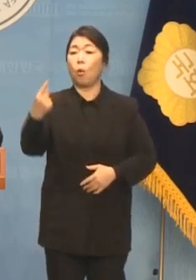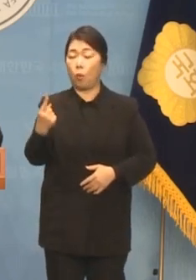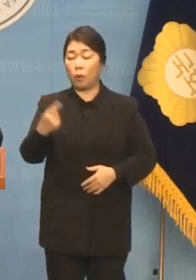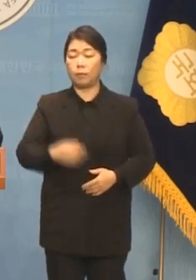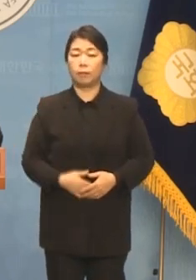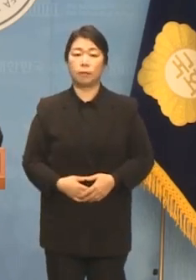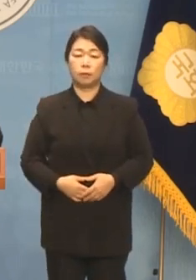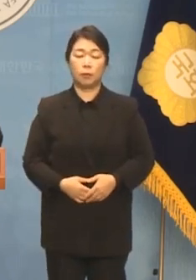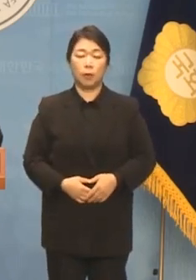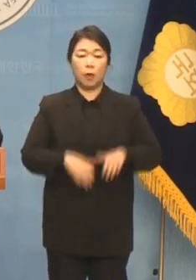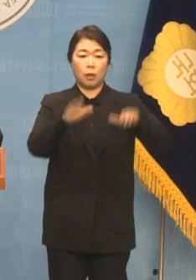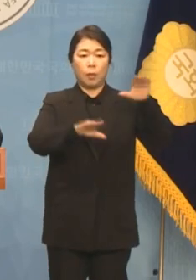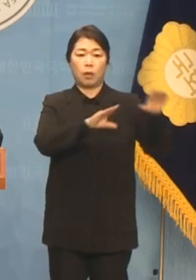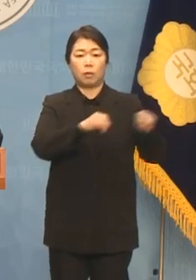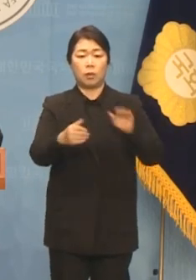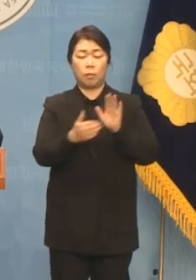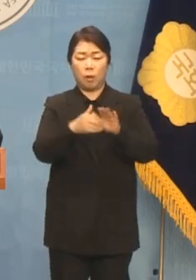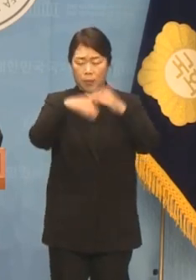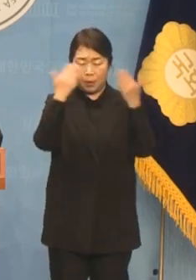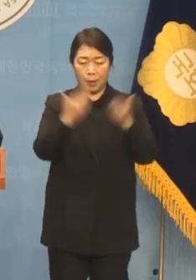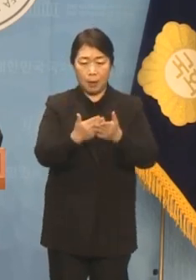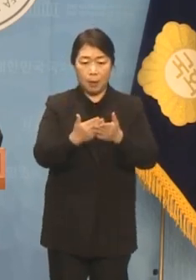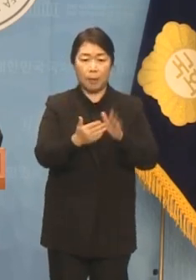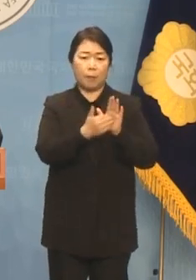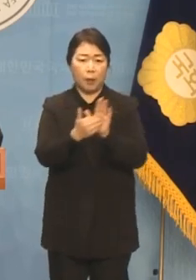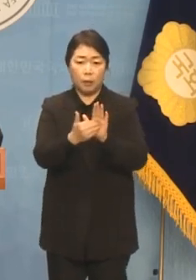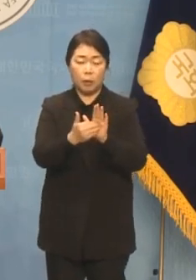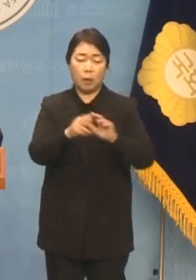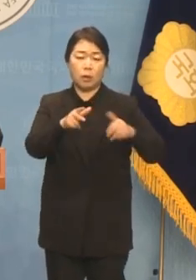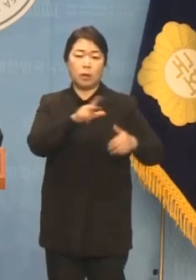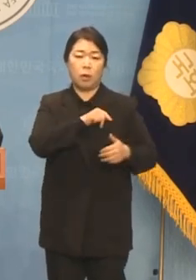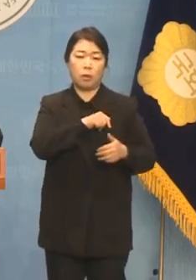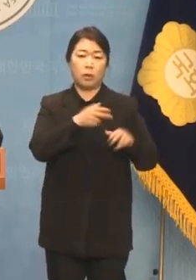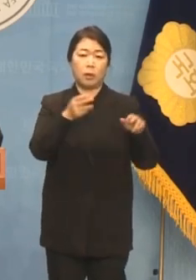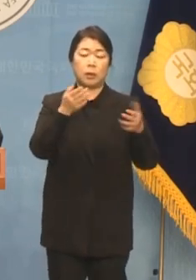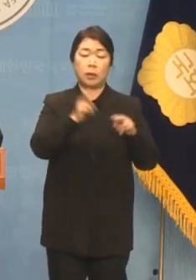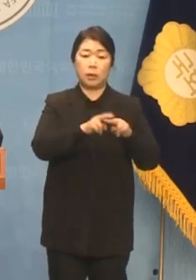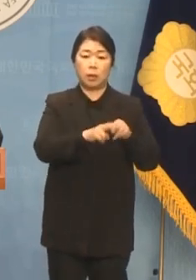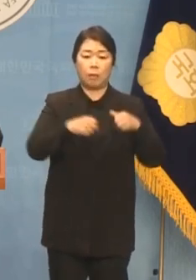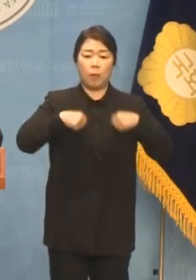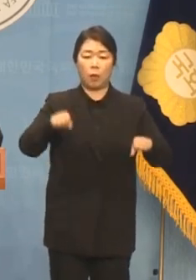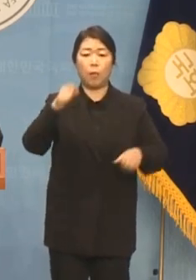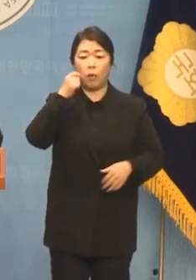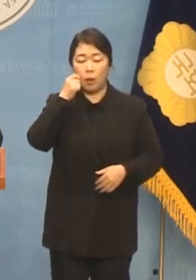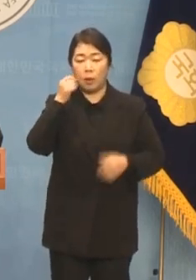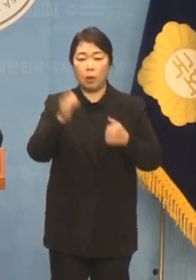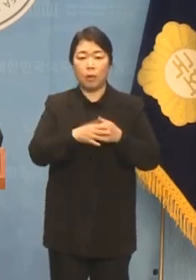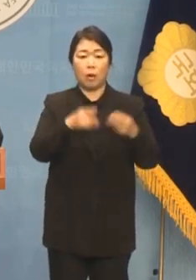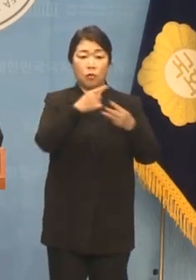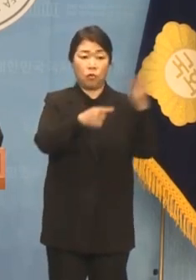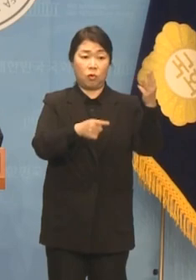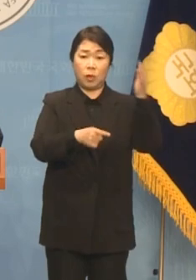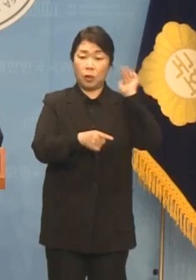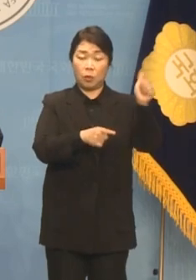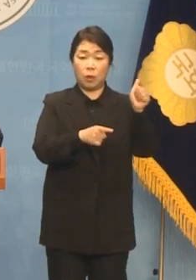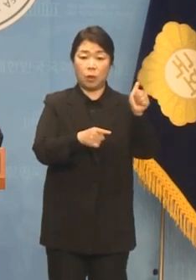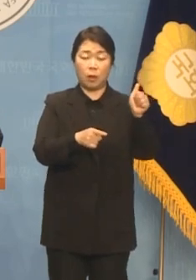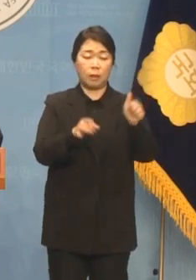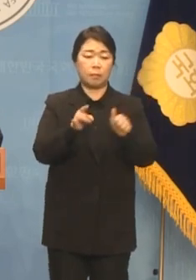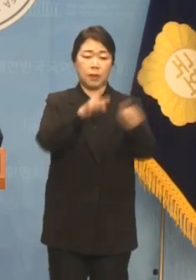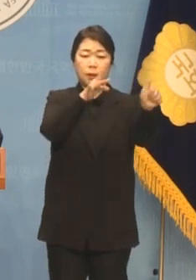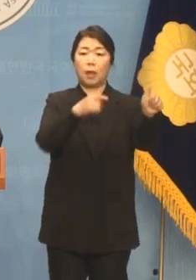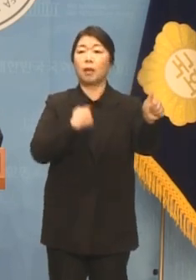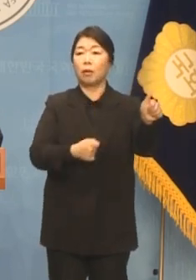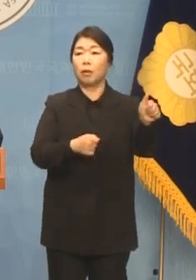막고 국회 이직을 포기 못해 윤석 대통령에게 당한 김기연